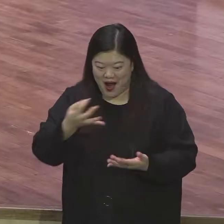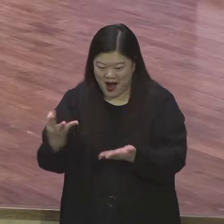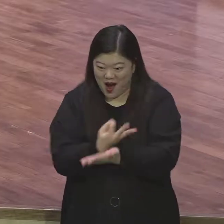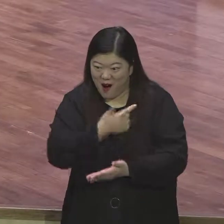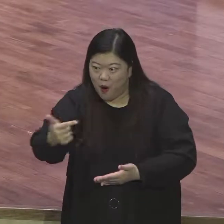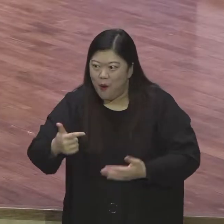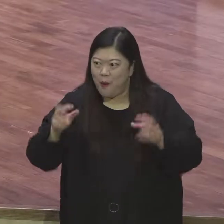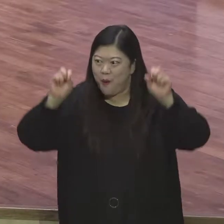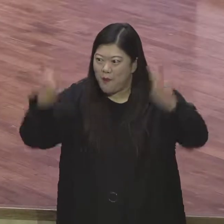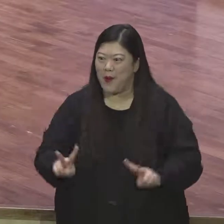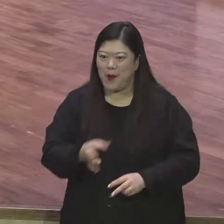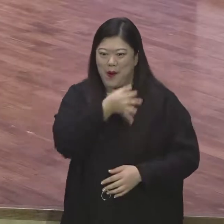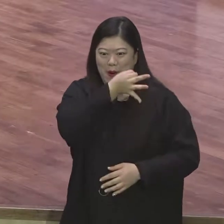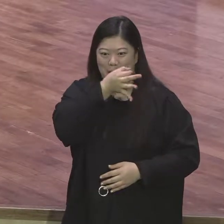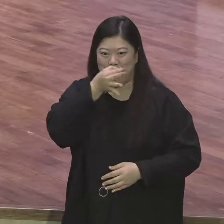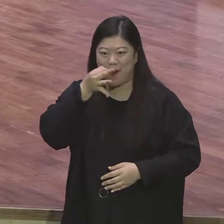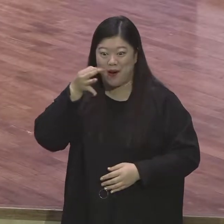그러지요.